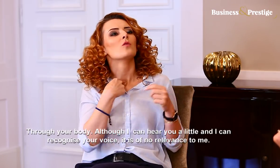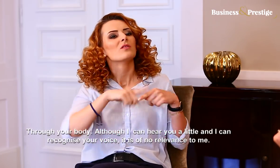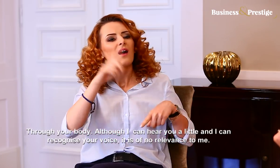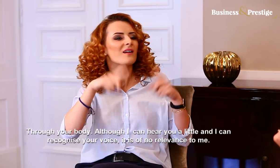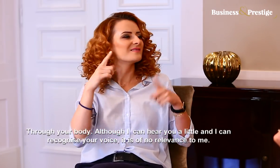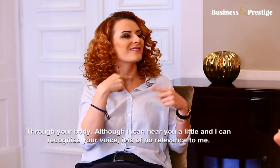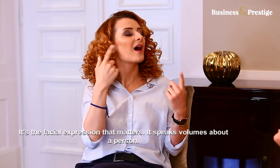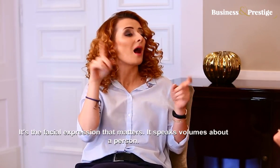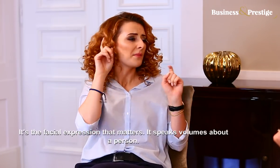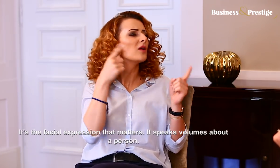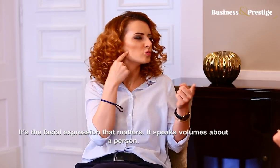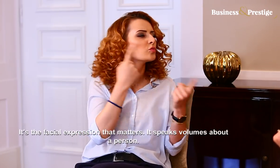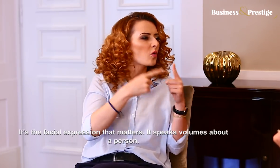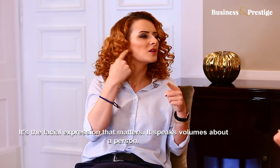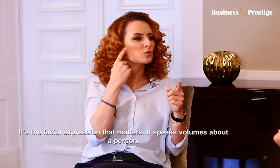podstawa.